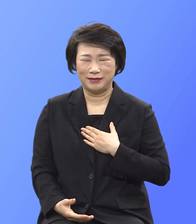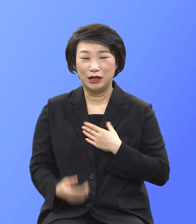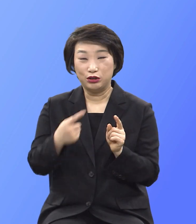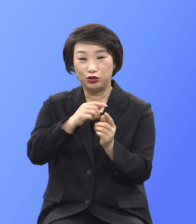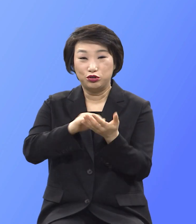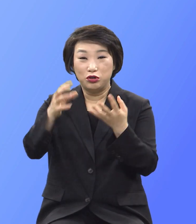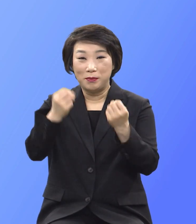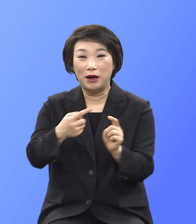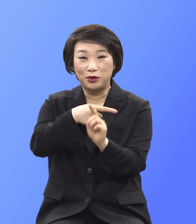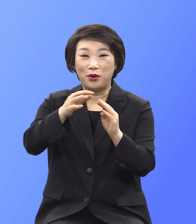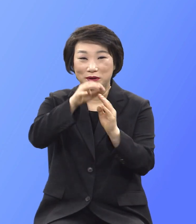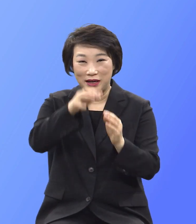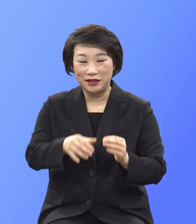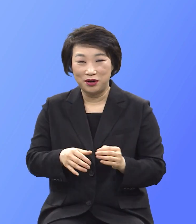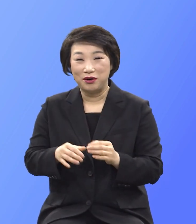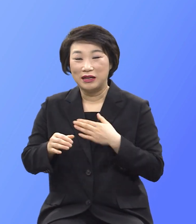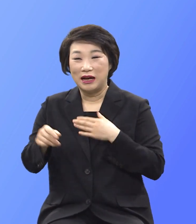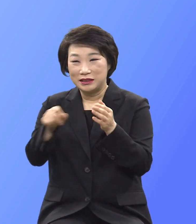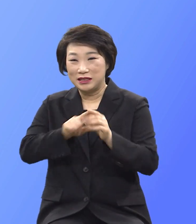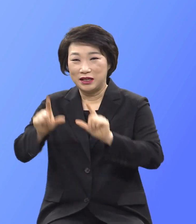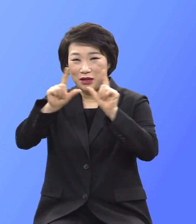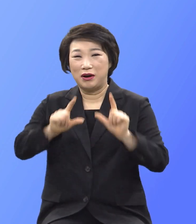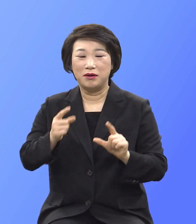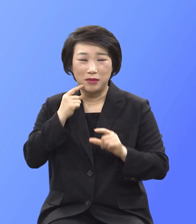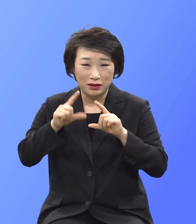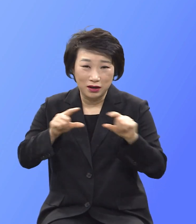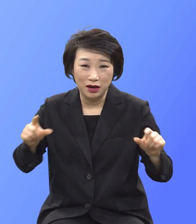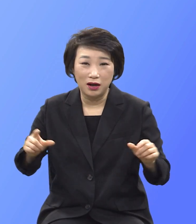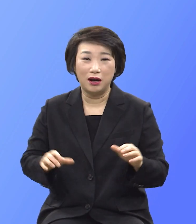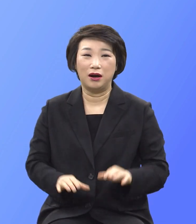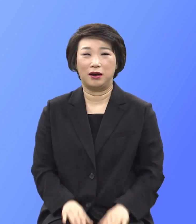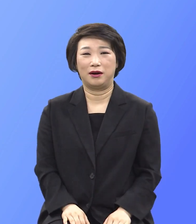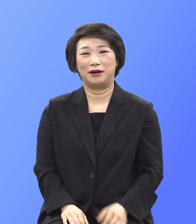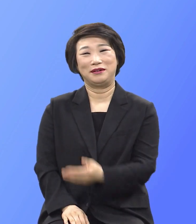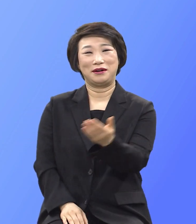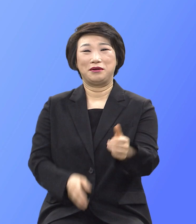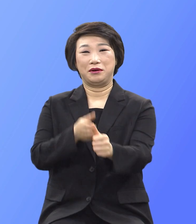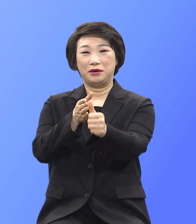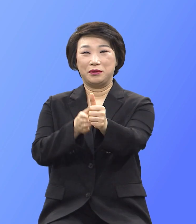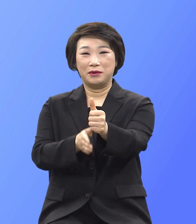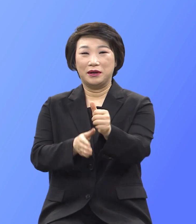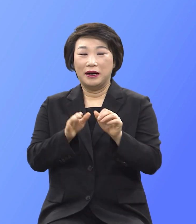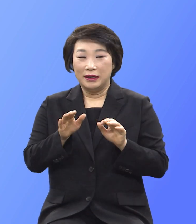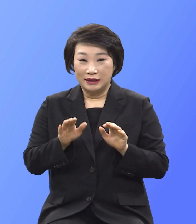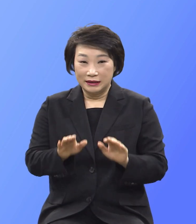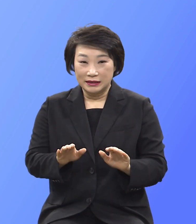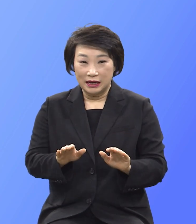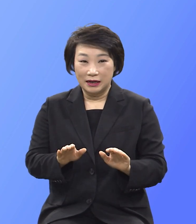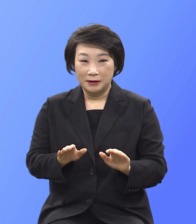교회에서 많은 신앙생활을 해봤다 이 말입니다. 간절히 비옵나니